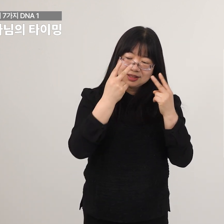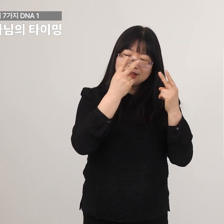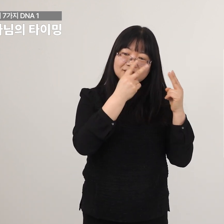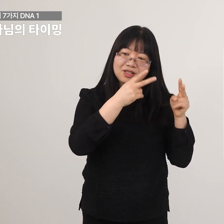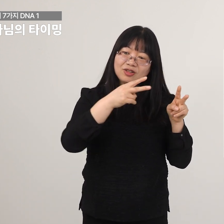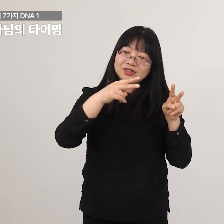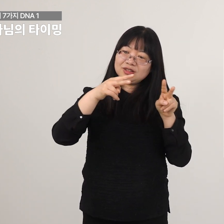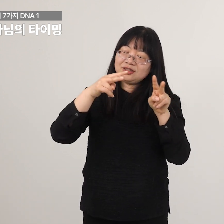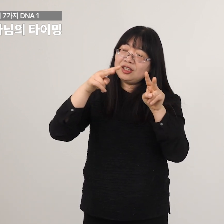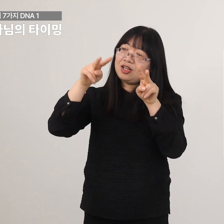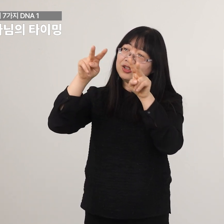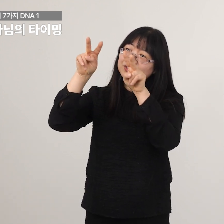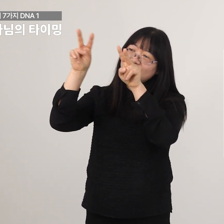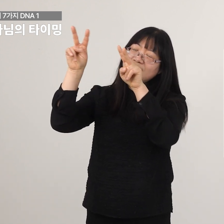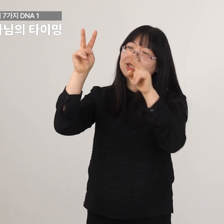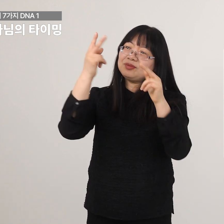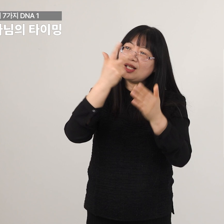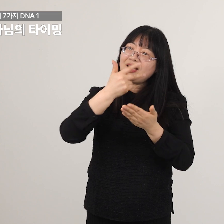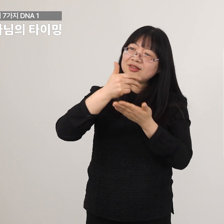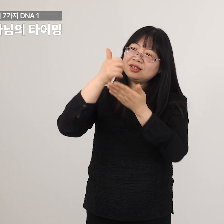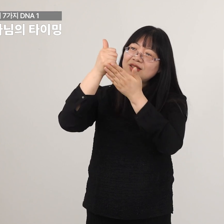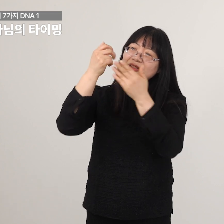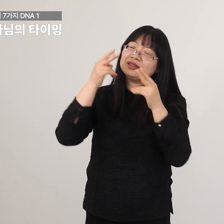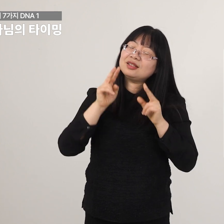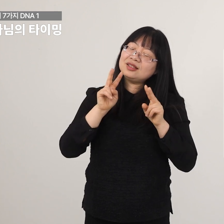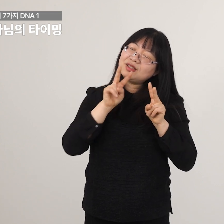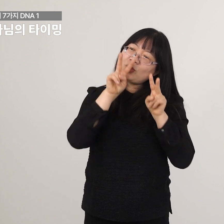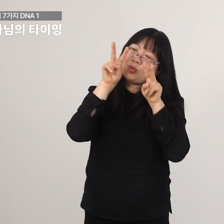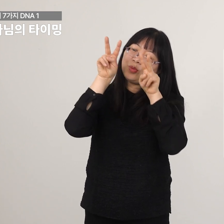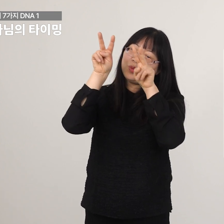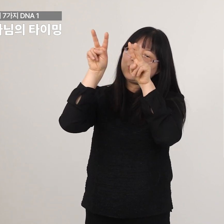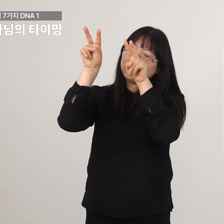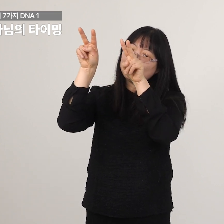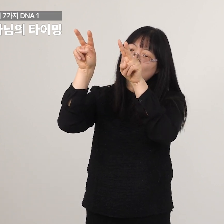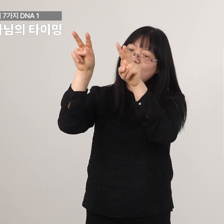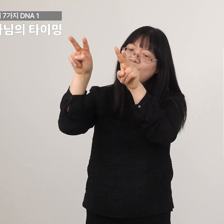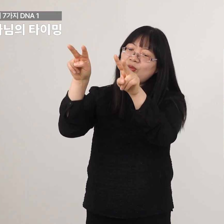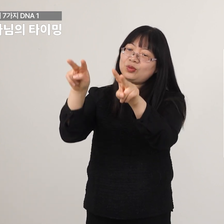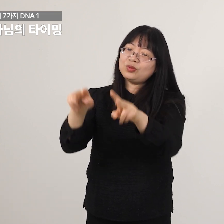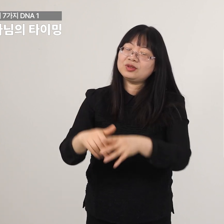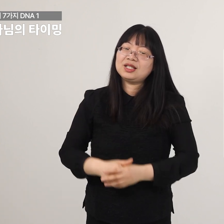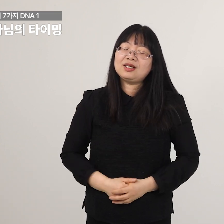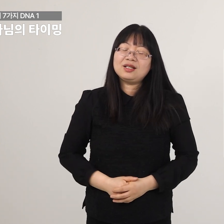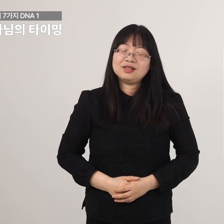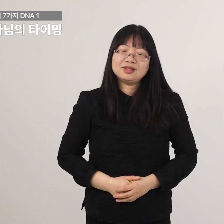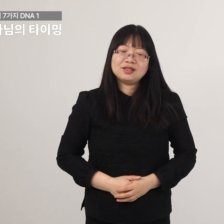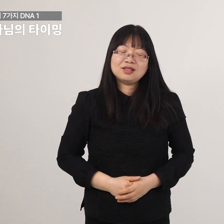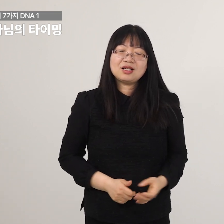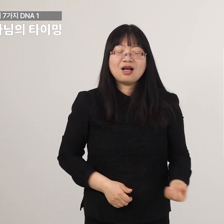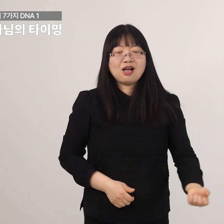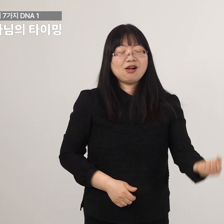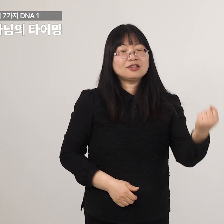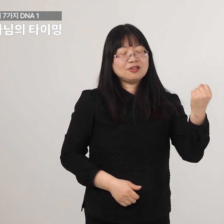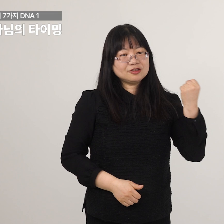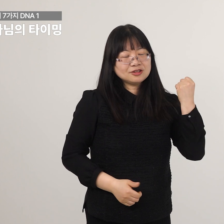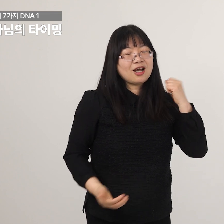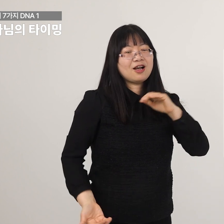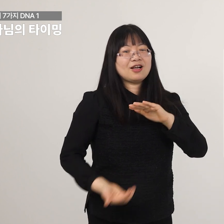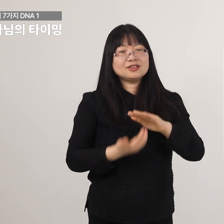모든 시선을 주님께 드리고 전능하신 하나님을 느낄